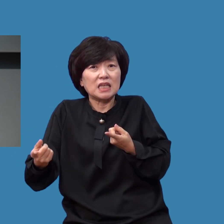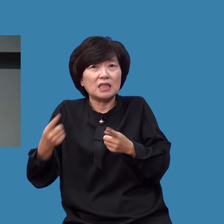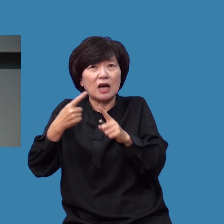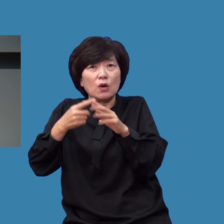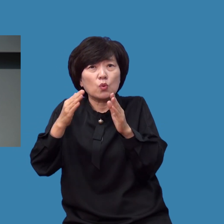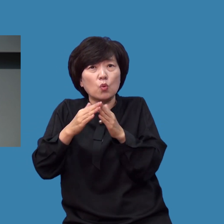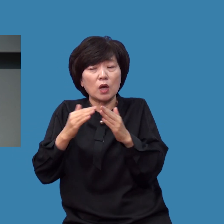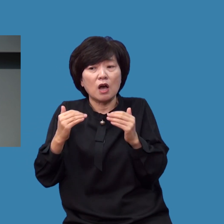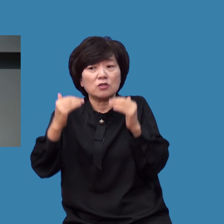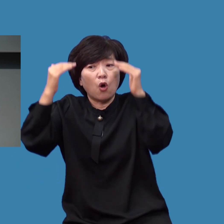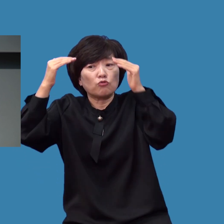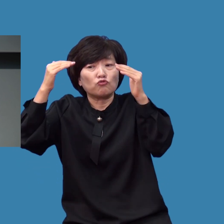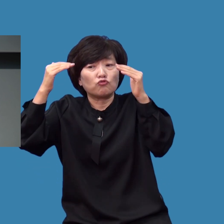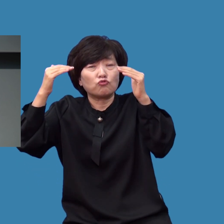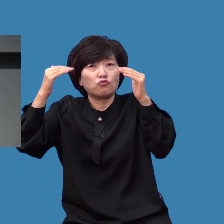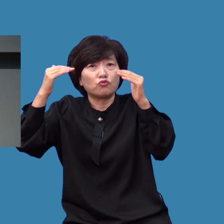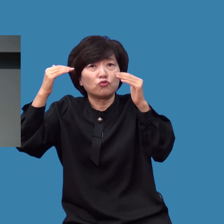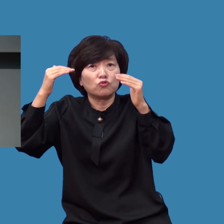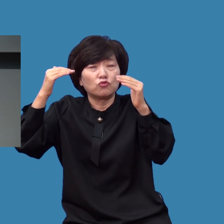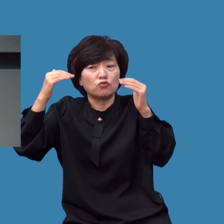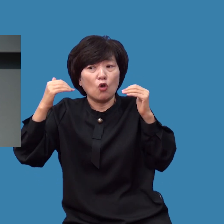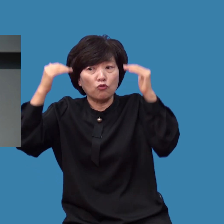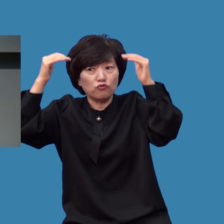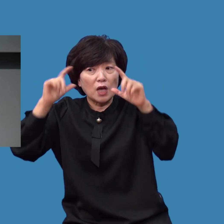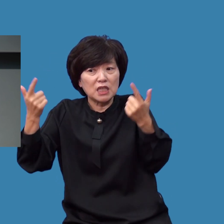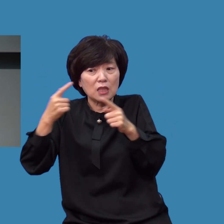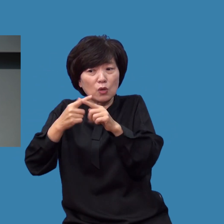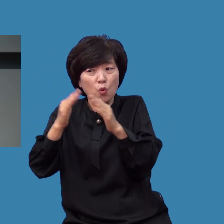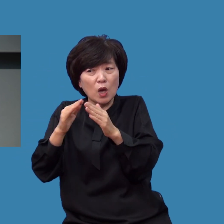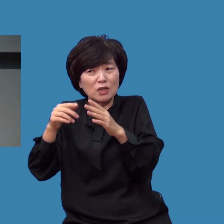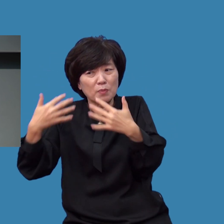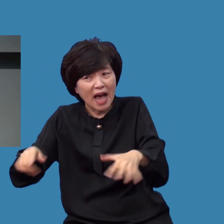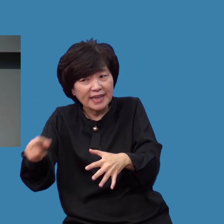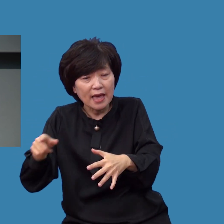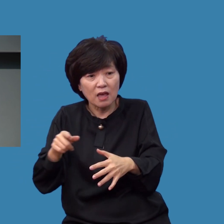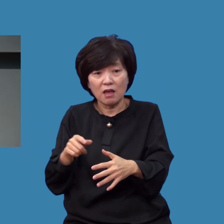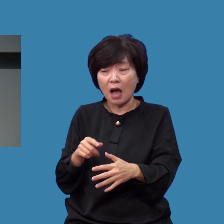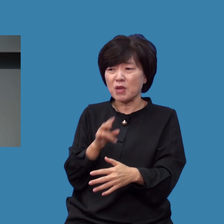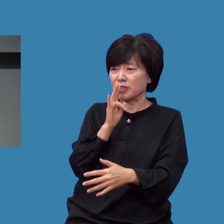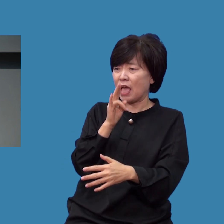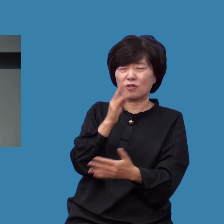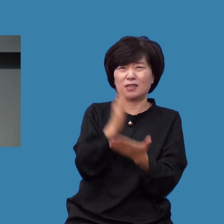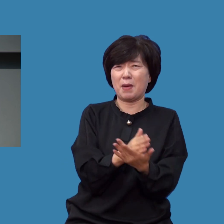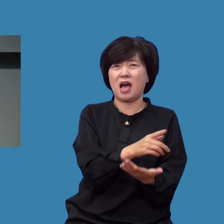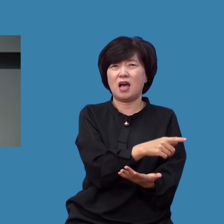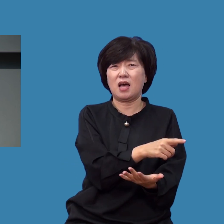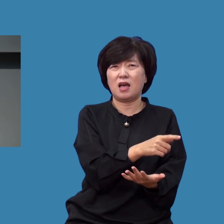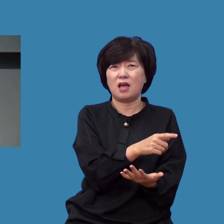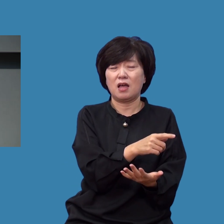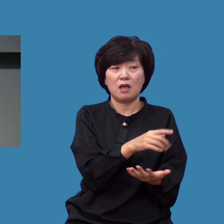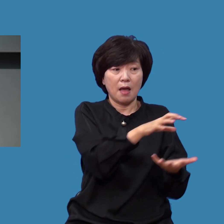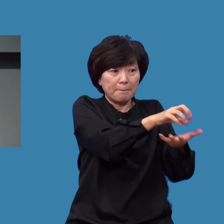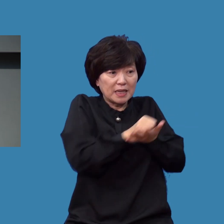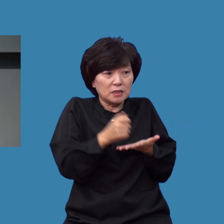성숙하지 못했으면 그 안에서 예언을 안 해야 되는 거야. 그게 성경적인 원리예요. 이해가 되십니까? 우리 목사님이 예언에